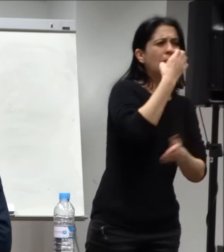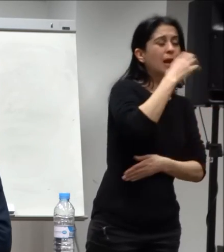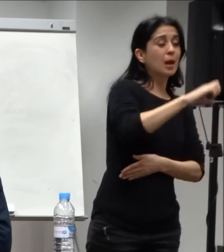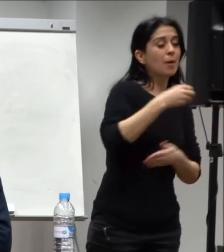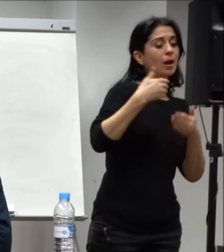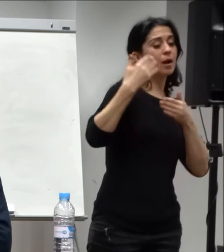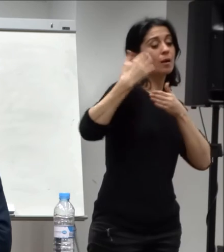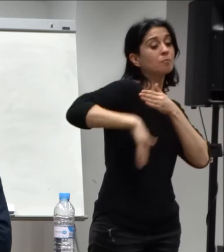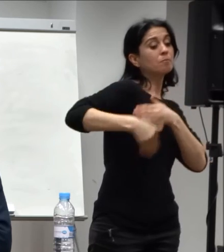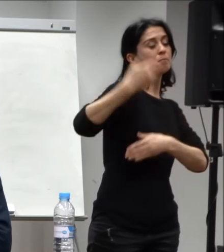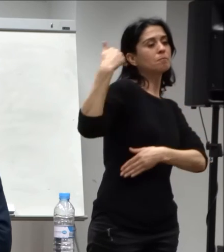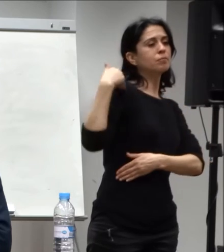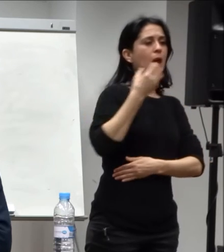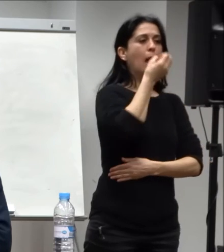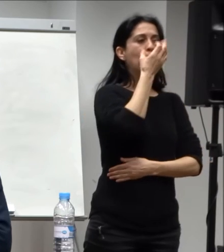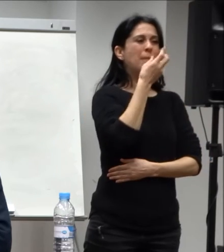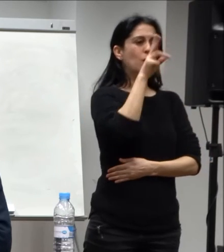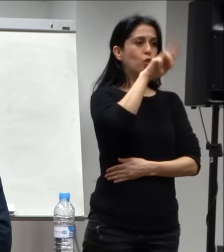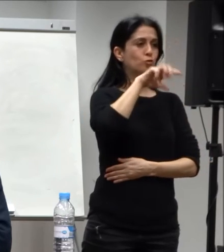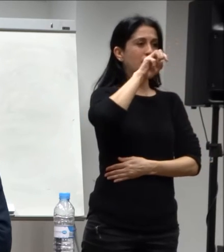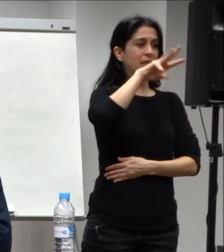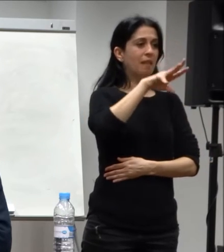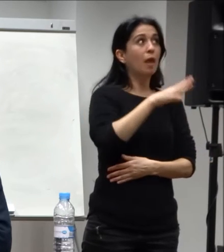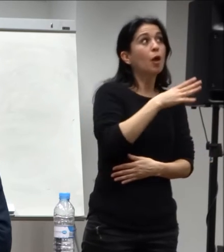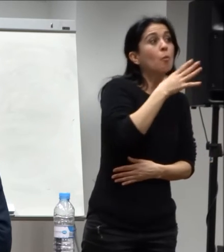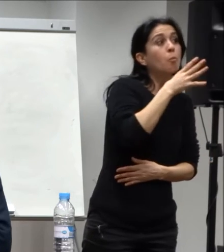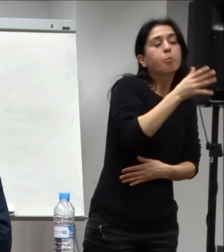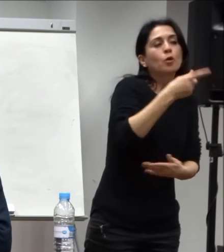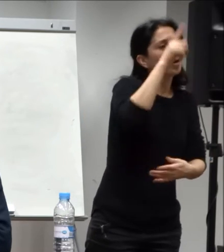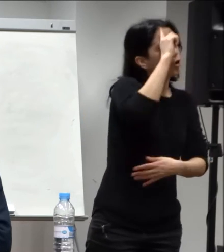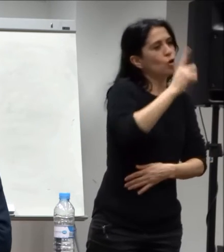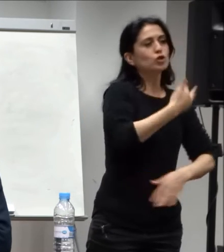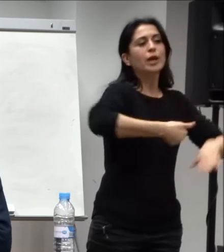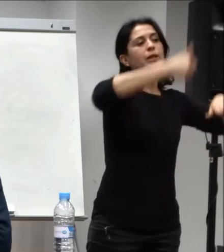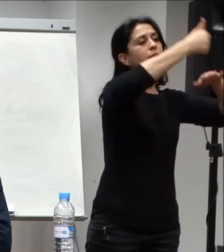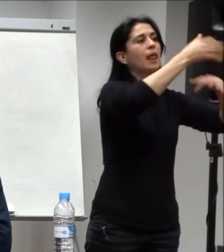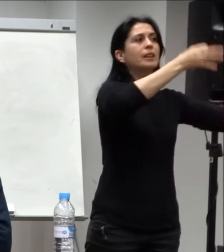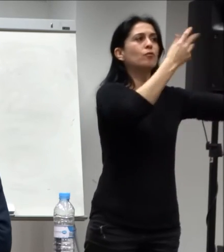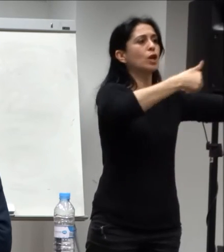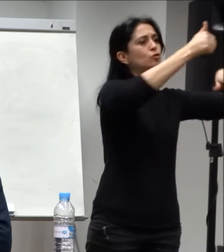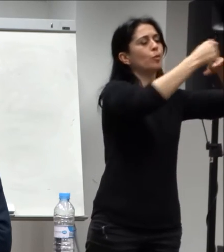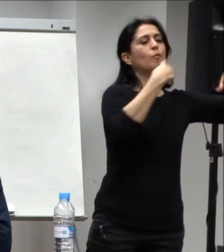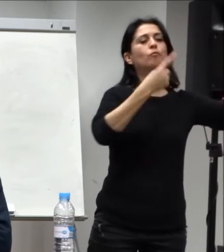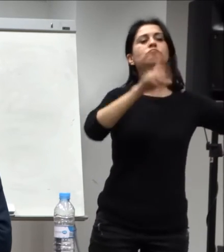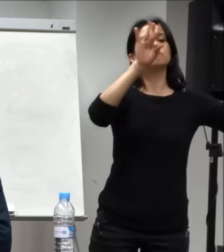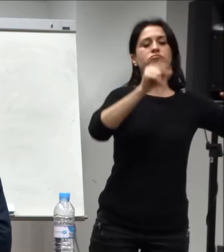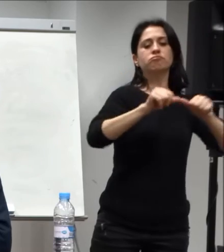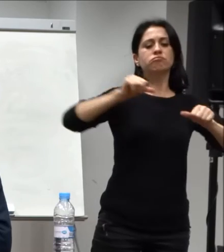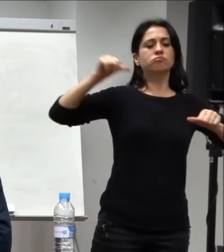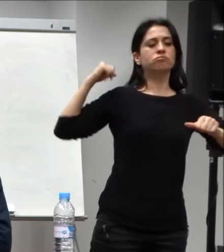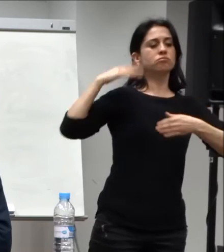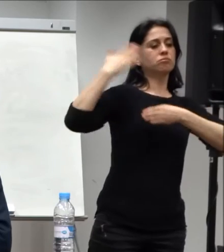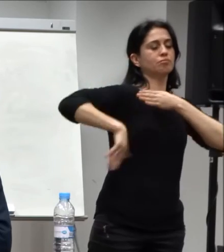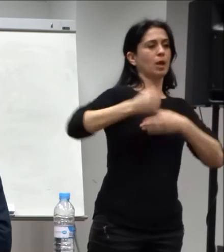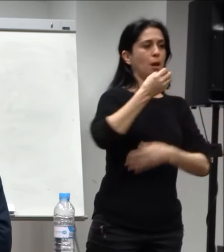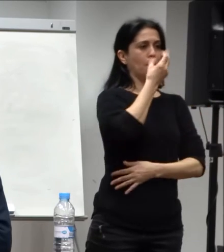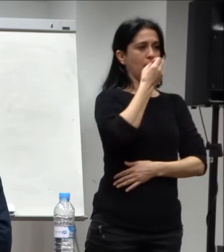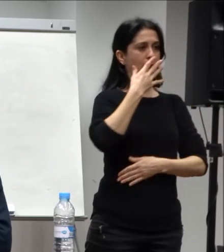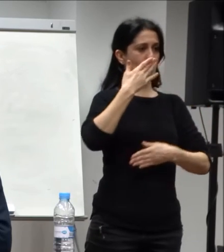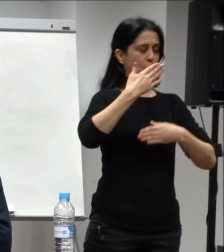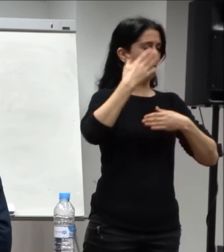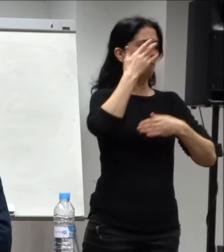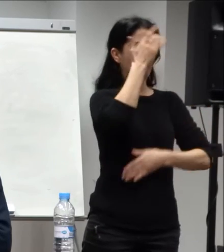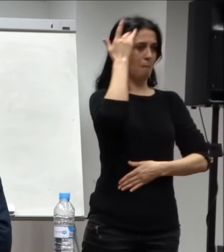nadie lo sabe, lo dijo el Supremo. Pero el Tribunal de Justicia de la Unión Europea ha dicho que la jurisprudencia de los estados